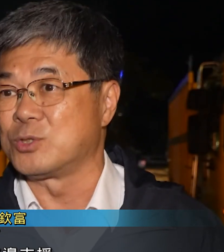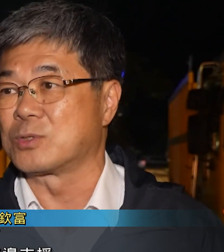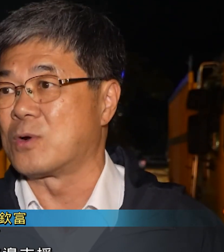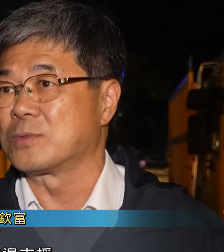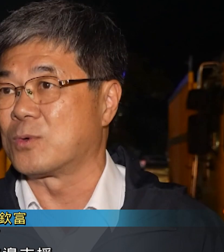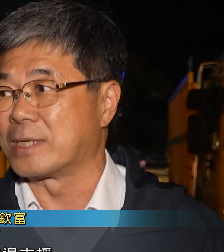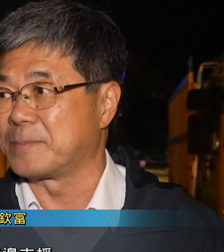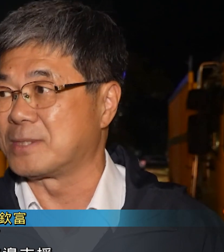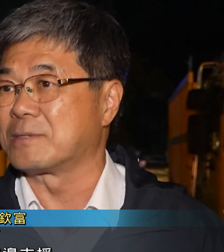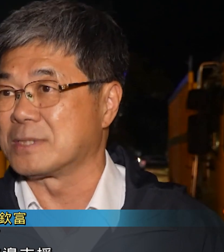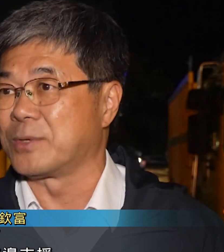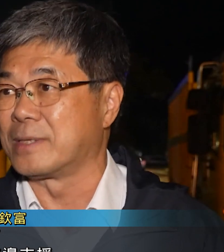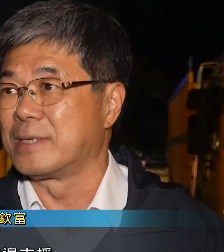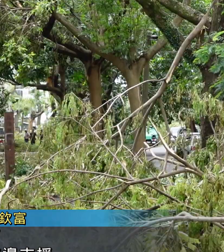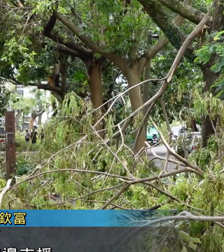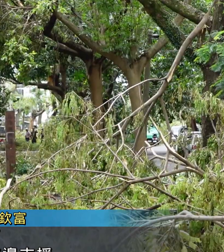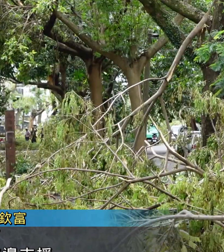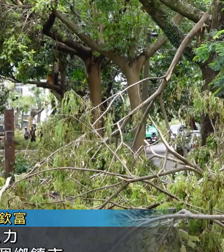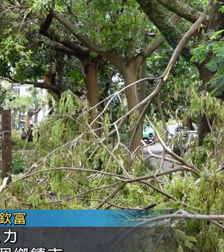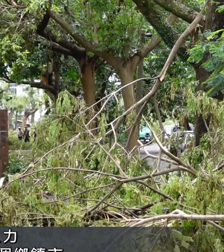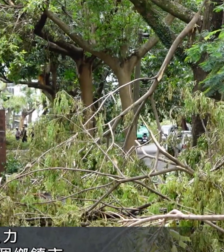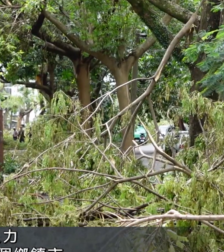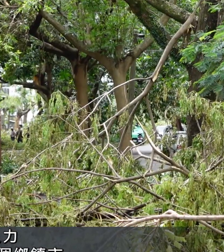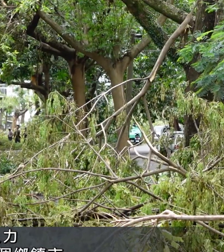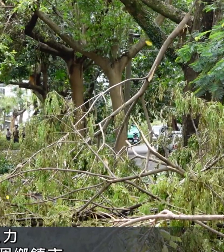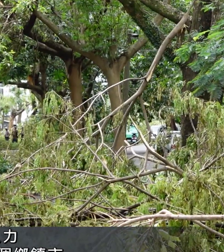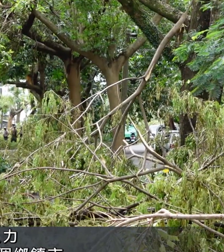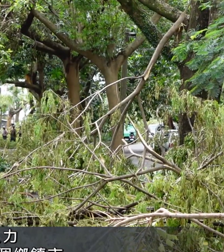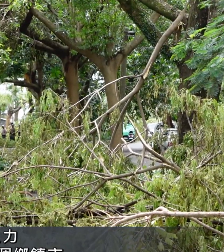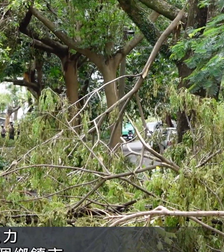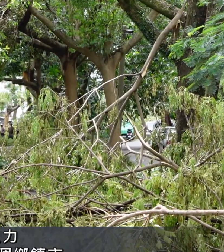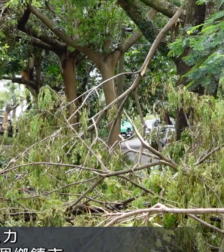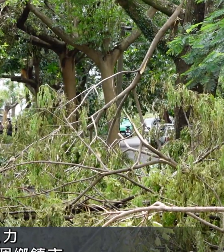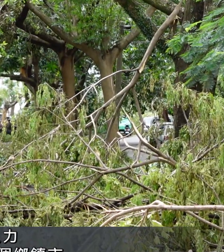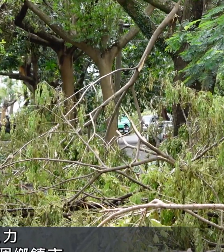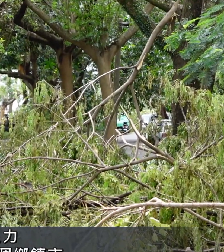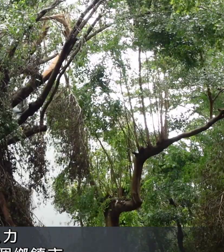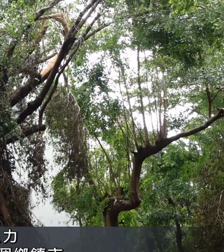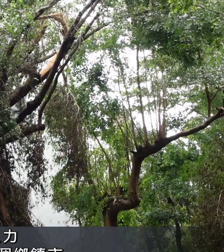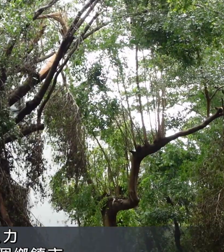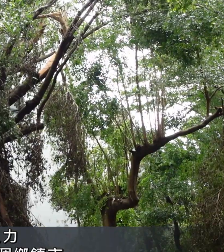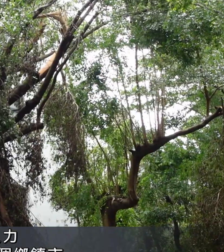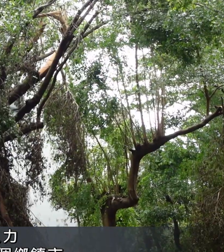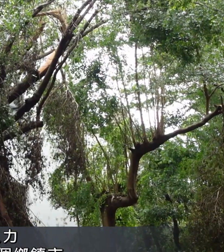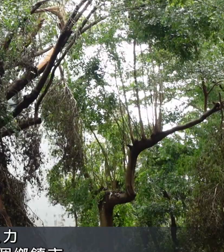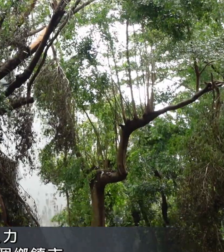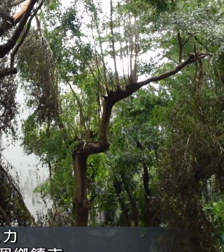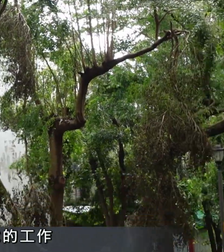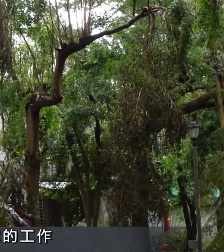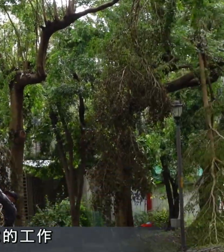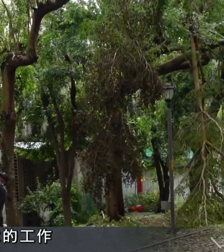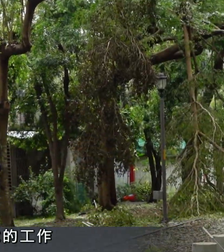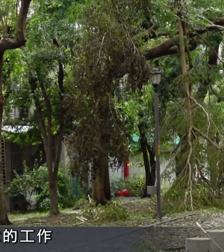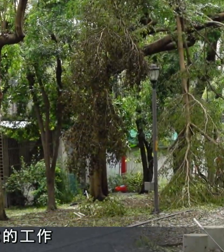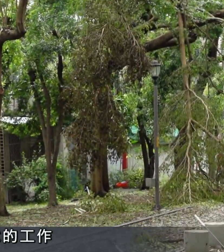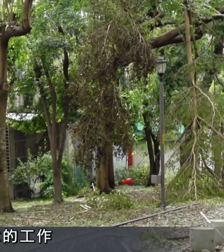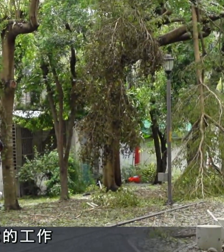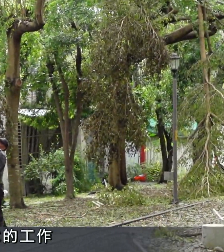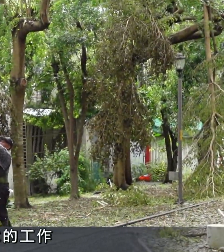工过来这边倒支援。 一早，高雄市支援人力马上投入台东县8个乡镇市，协助清理倒塌树木的工作。由